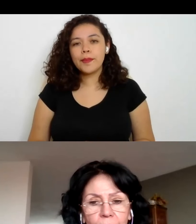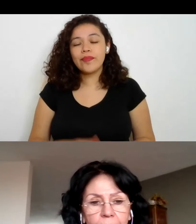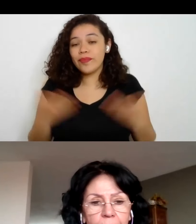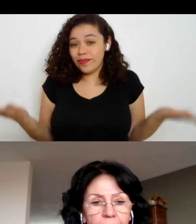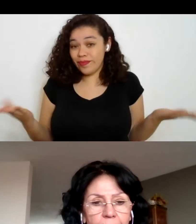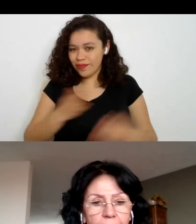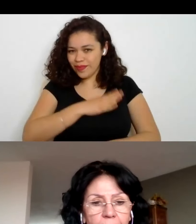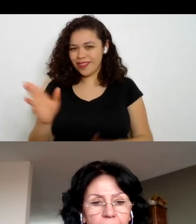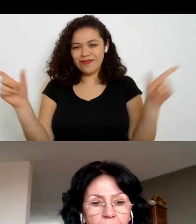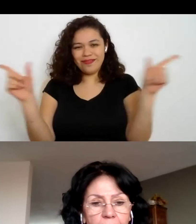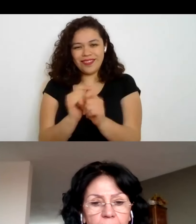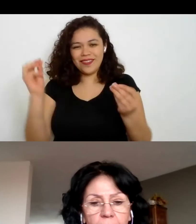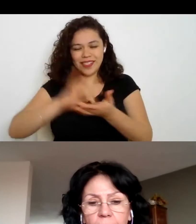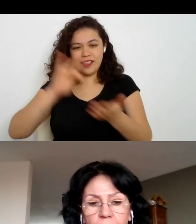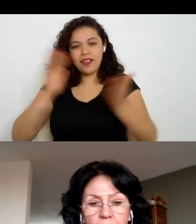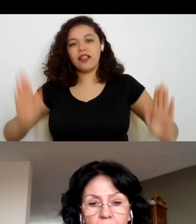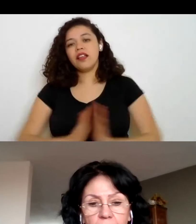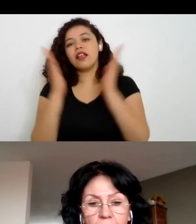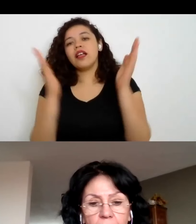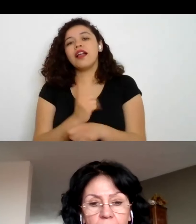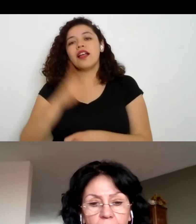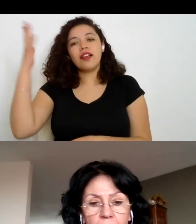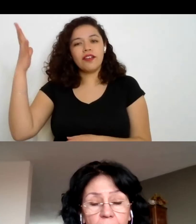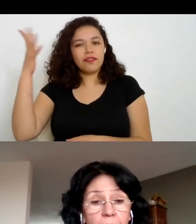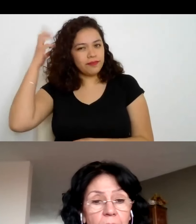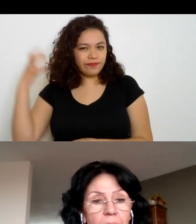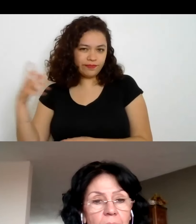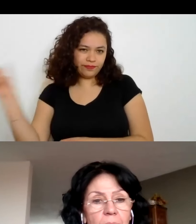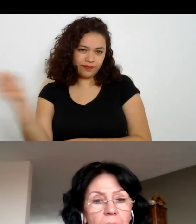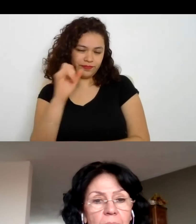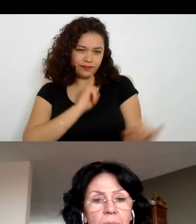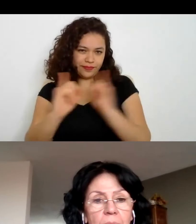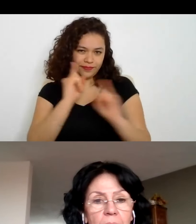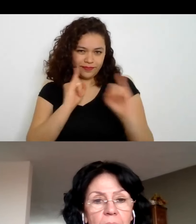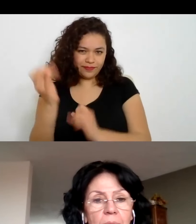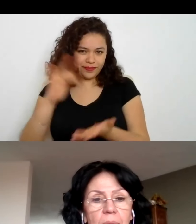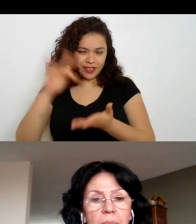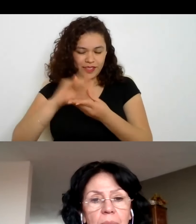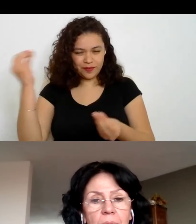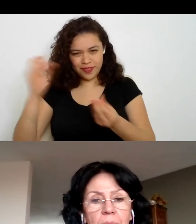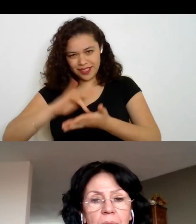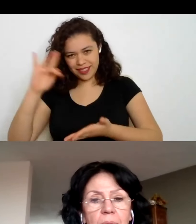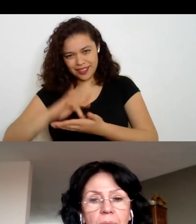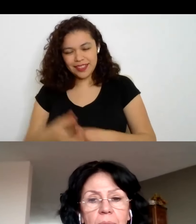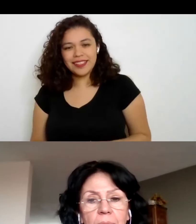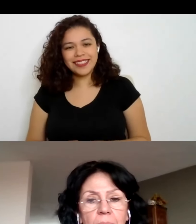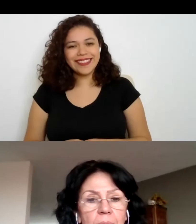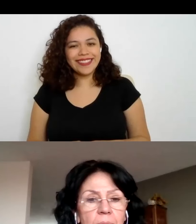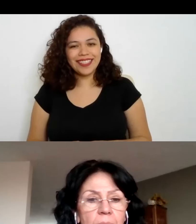Bueno, sin más, agradecemos también la participación de la licenciada Fernanda Velázquez, nuestra intérprete de lengua de las señas mexicanas. Muchas gracias.